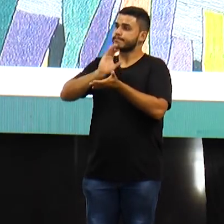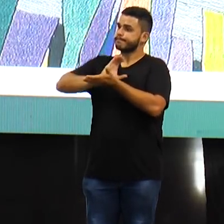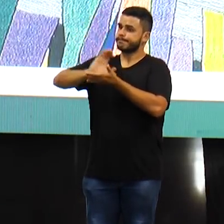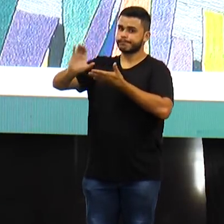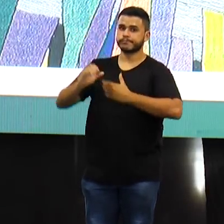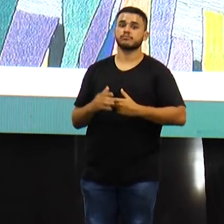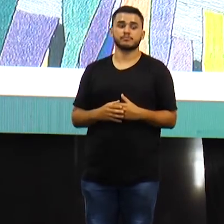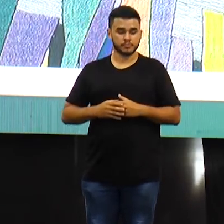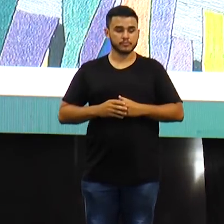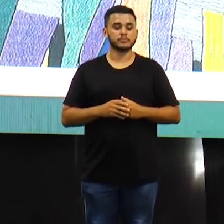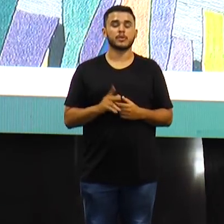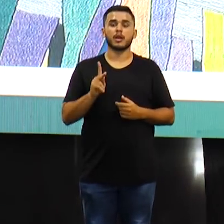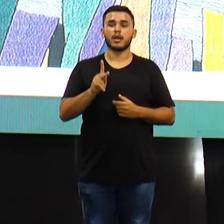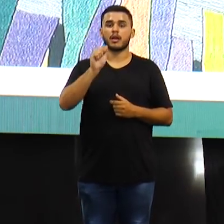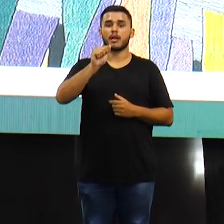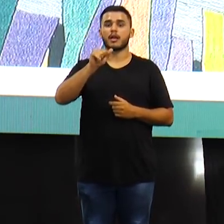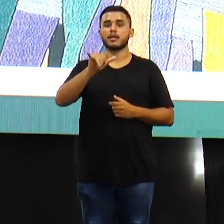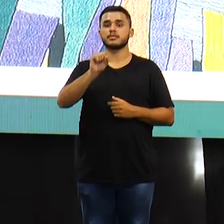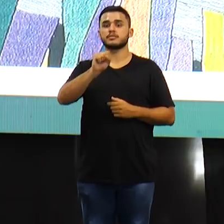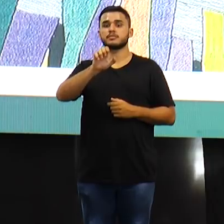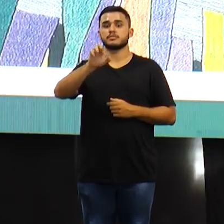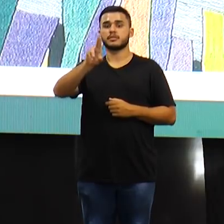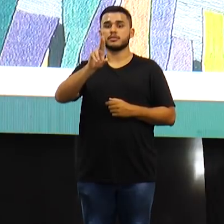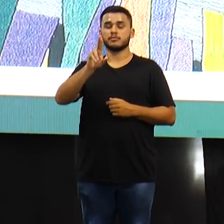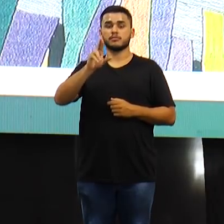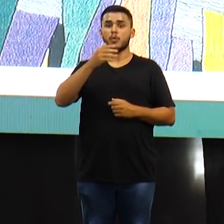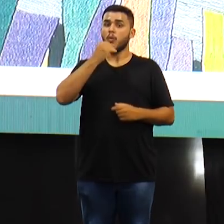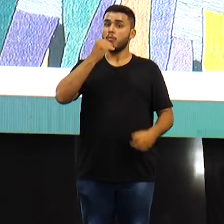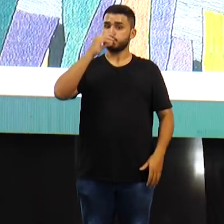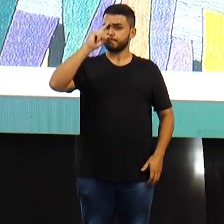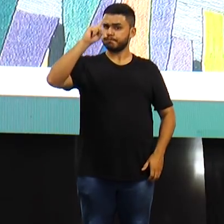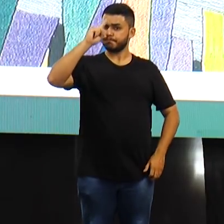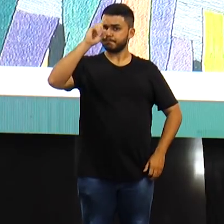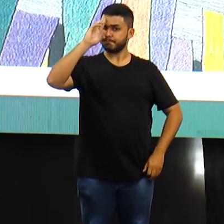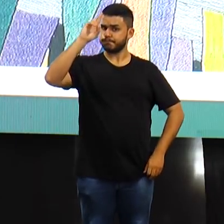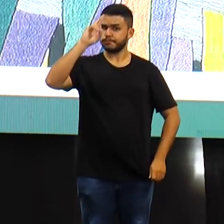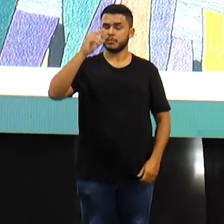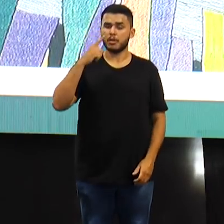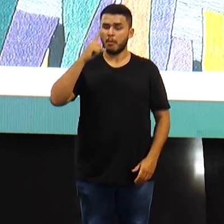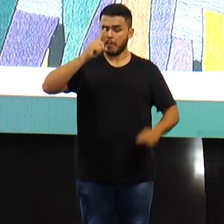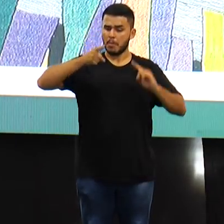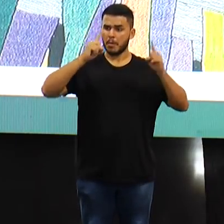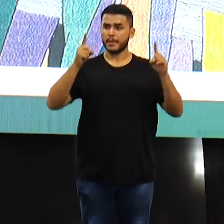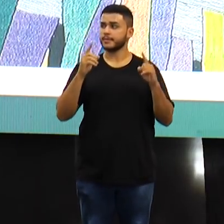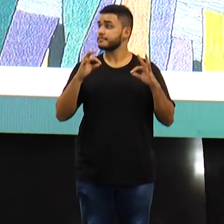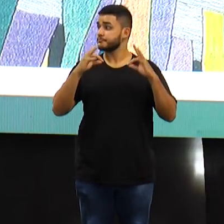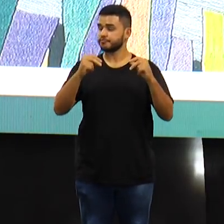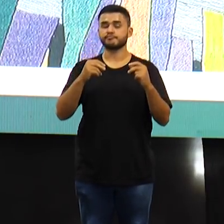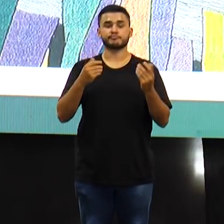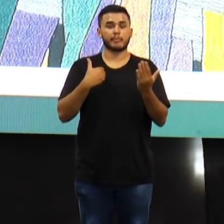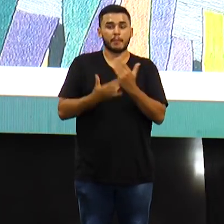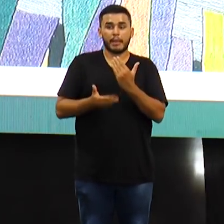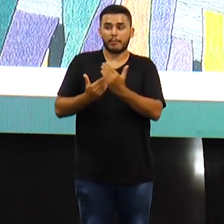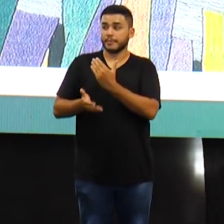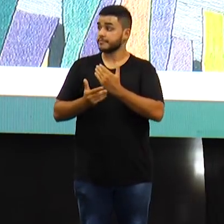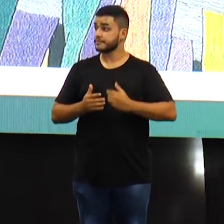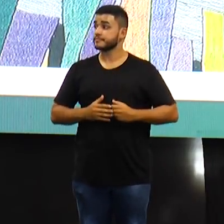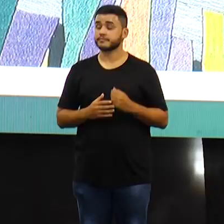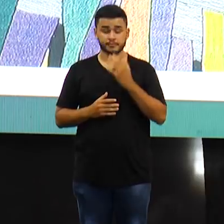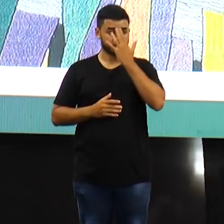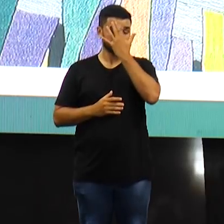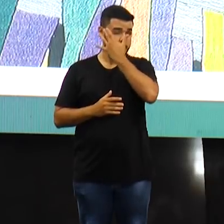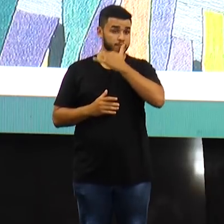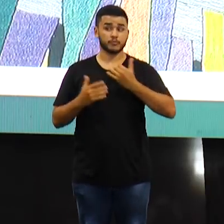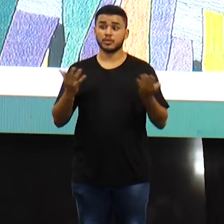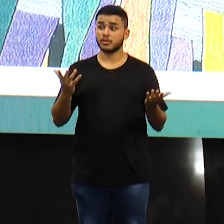renunciando na Alemanha, teremos a criação de uma República de Weimar na Alemanha, certo? A Alemanha